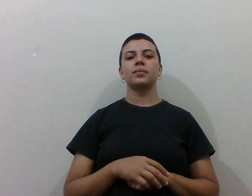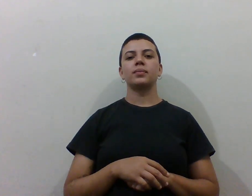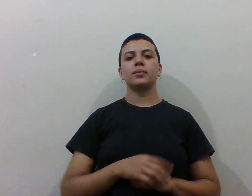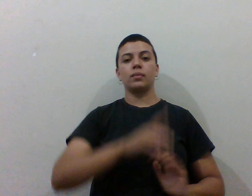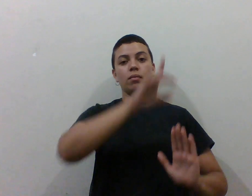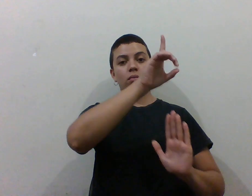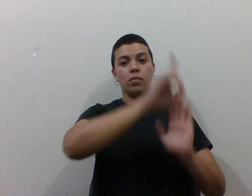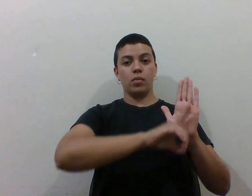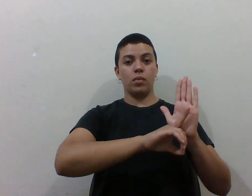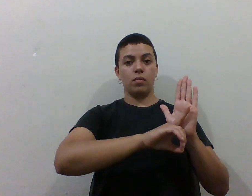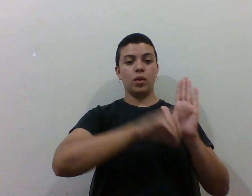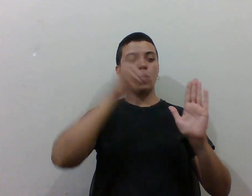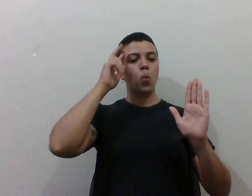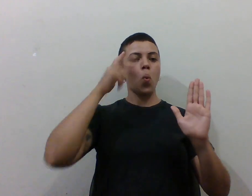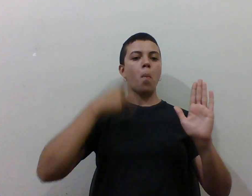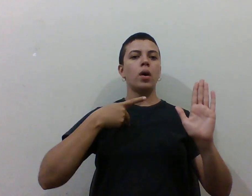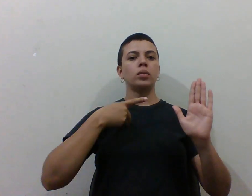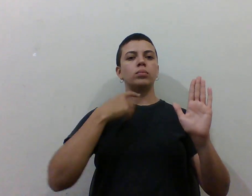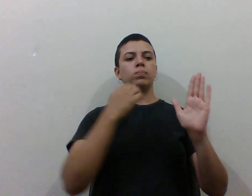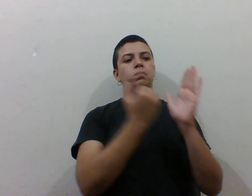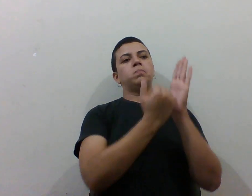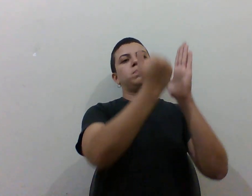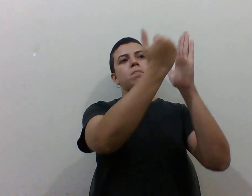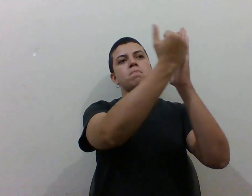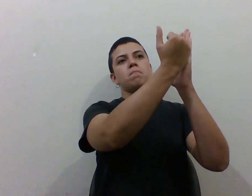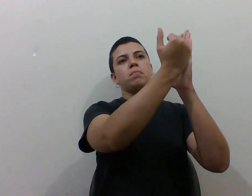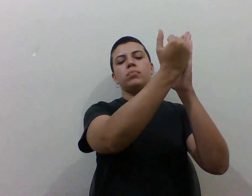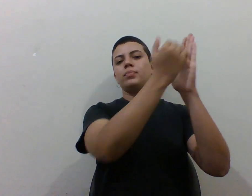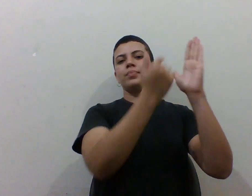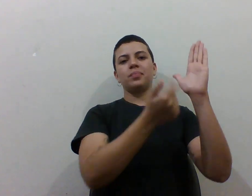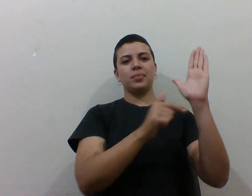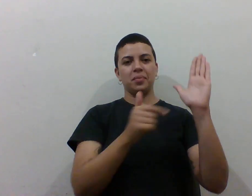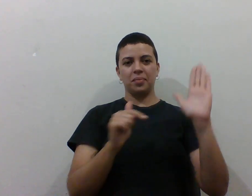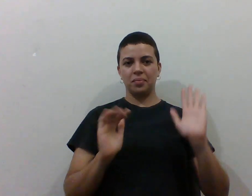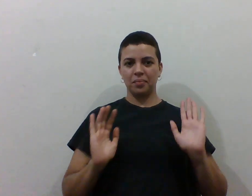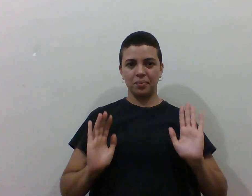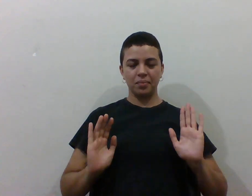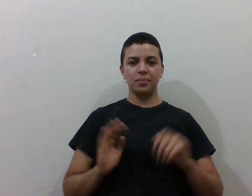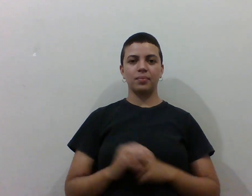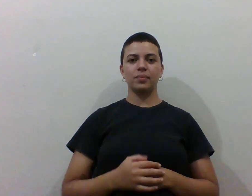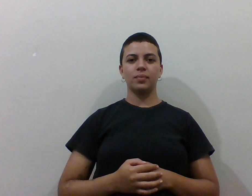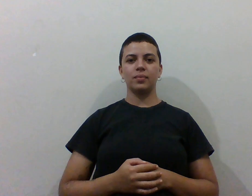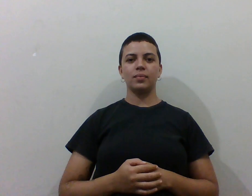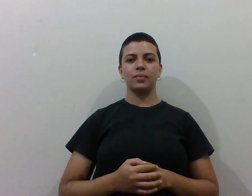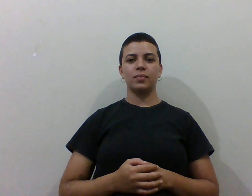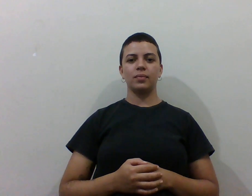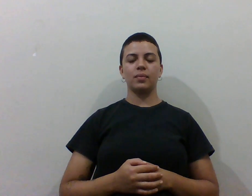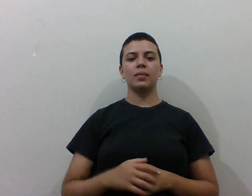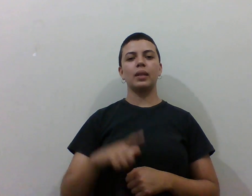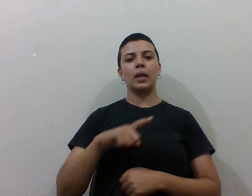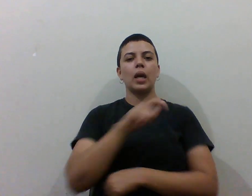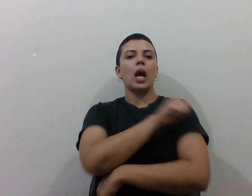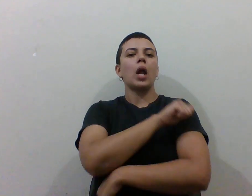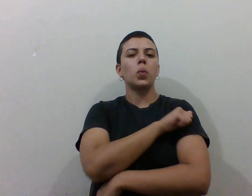não tem uma hierarquia não tem um que está acima do outro quando eu falo isso para quem está começando a estudar o aluno diz professora nem a